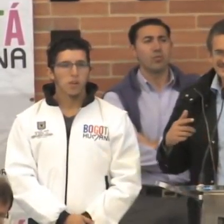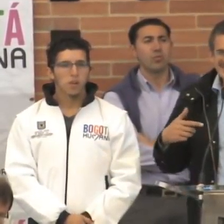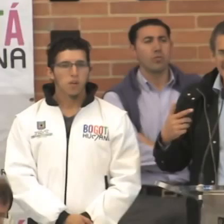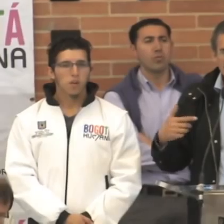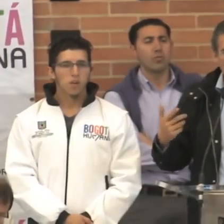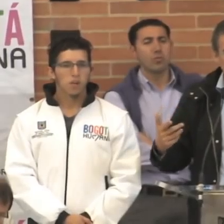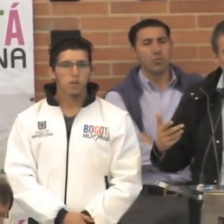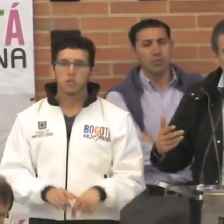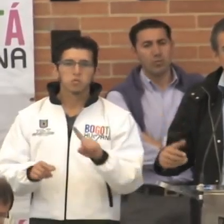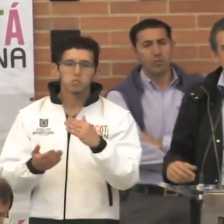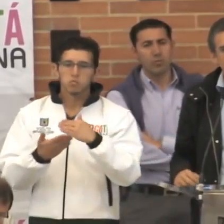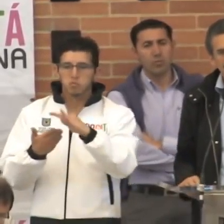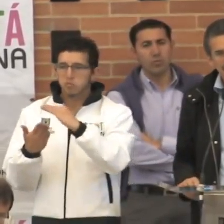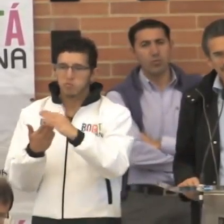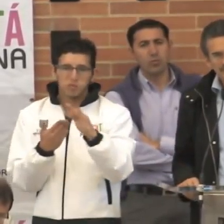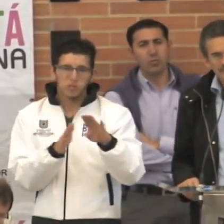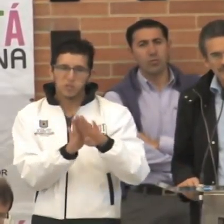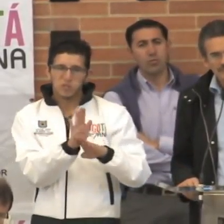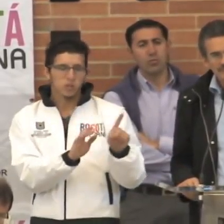sin discriminaciones,